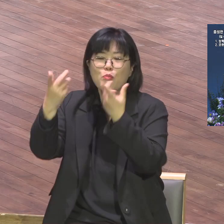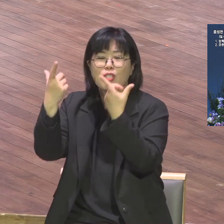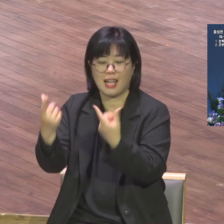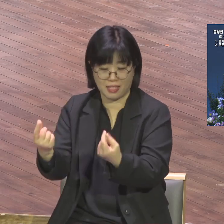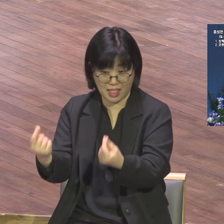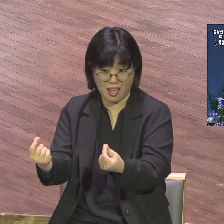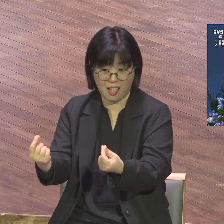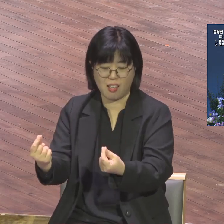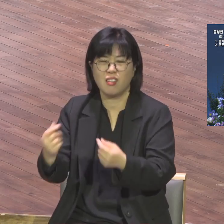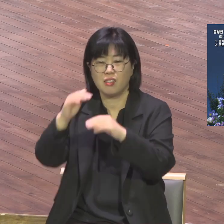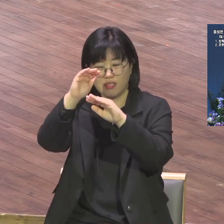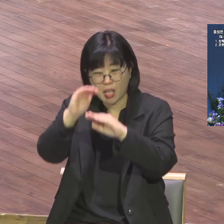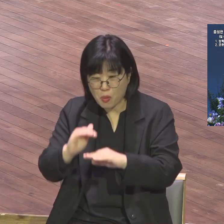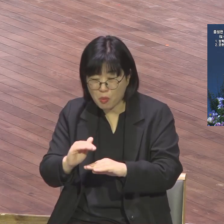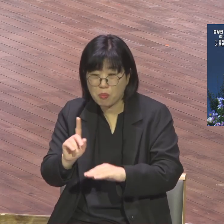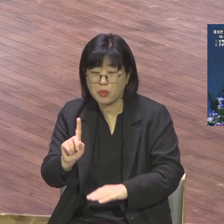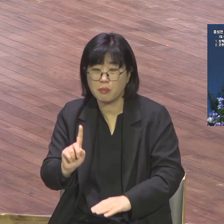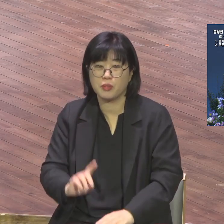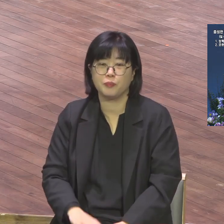헌신을 언급하면서 그것이